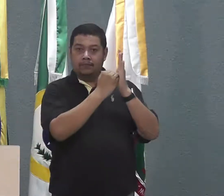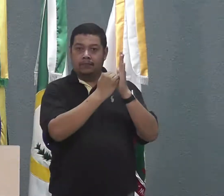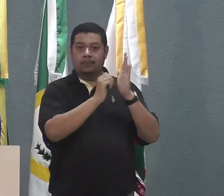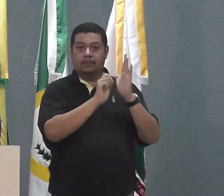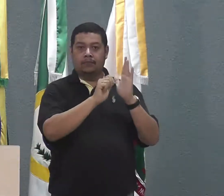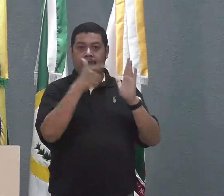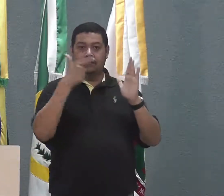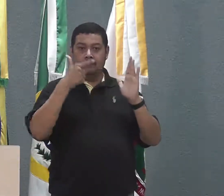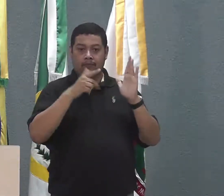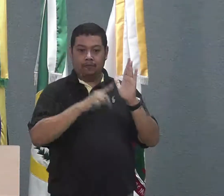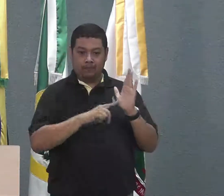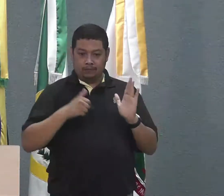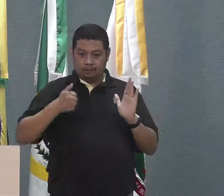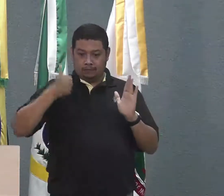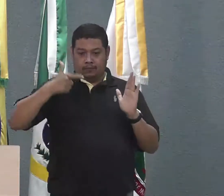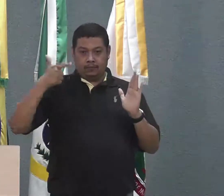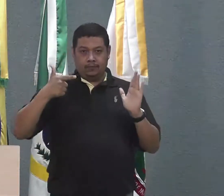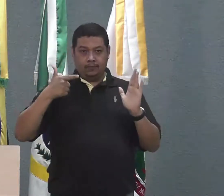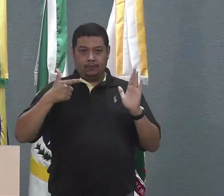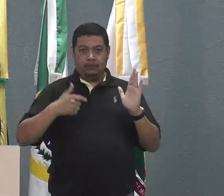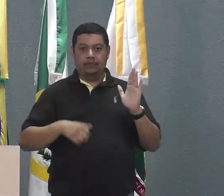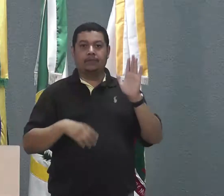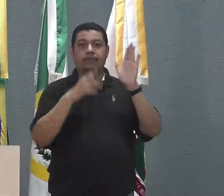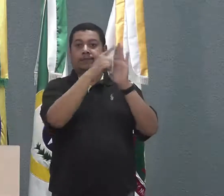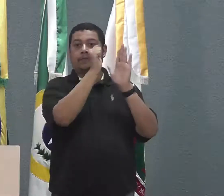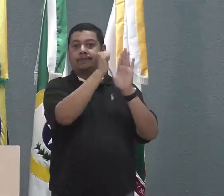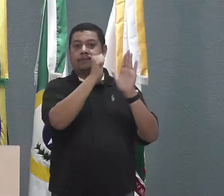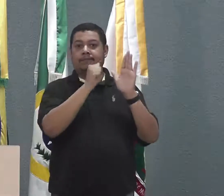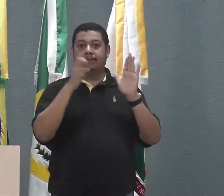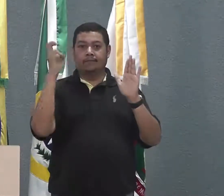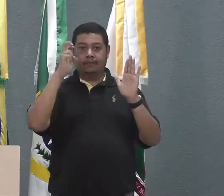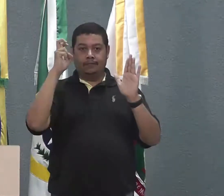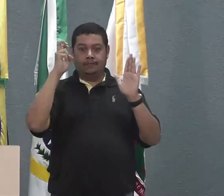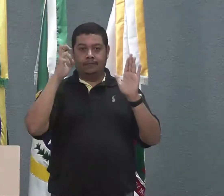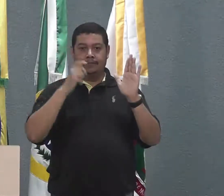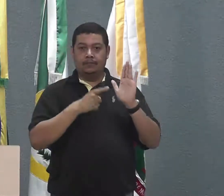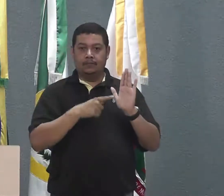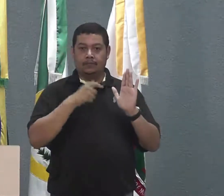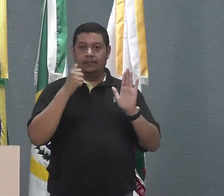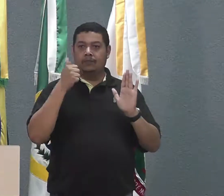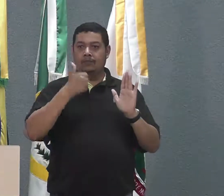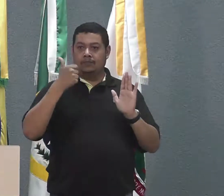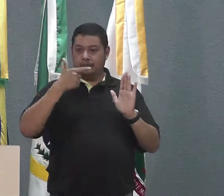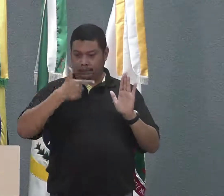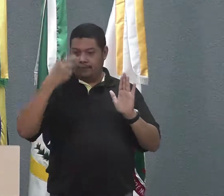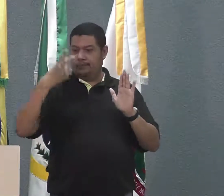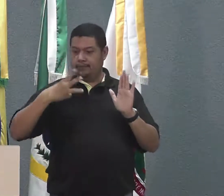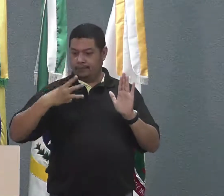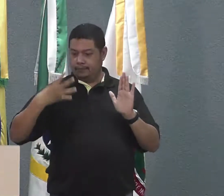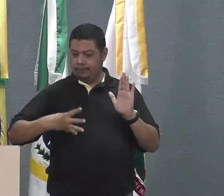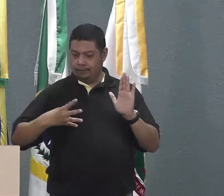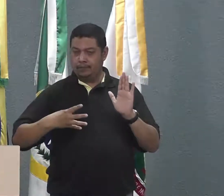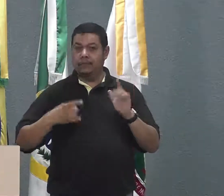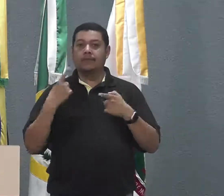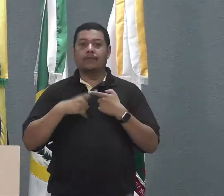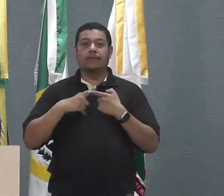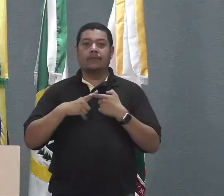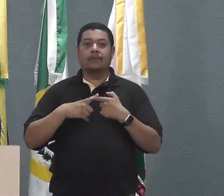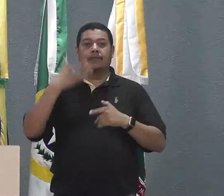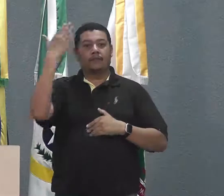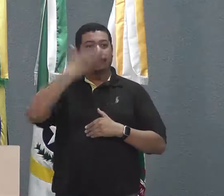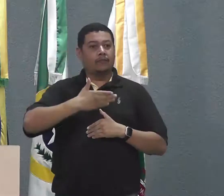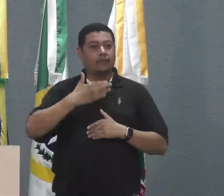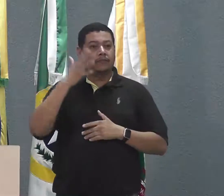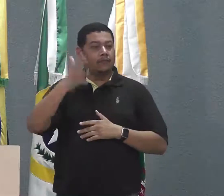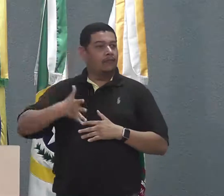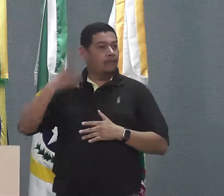12º, artigos 5º, inciso 1º, 2º, 3º e 4º, mediante prova do discurso